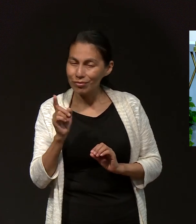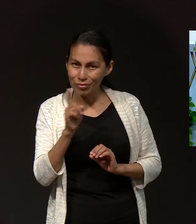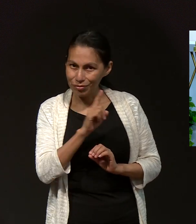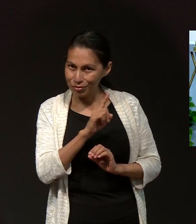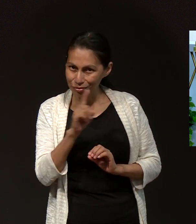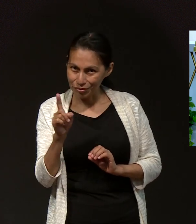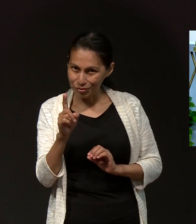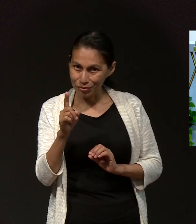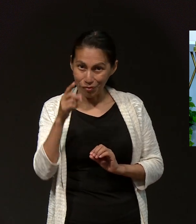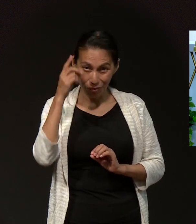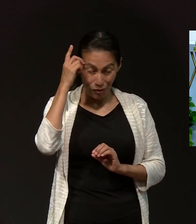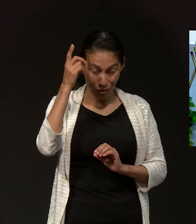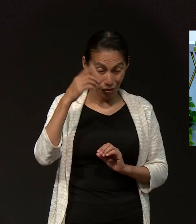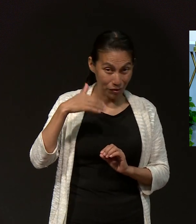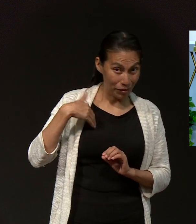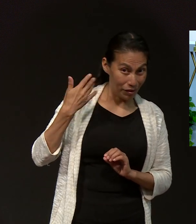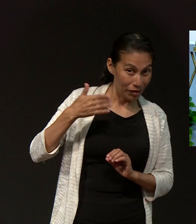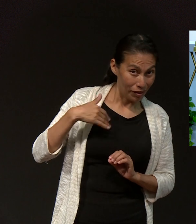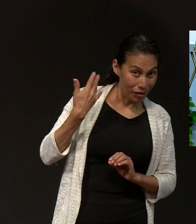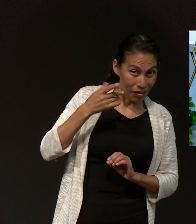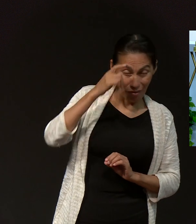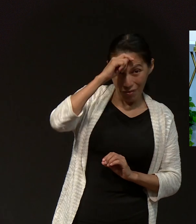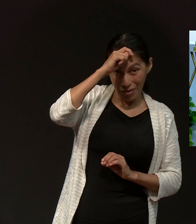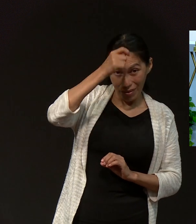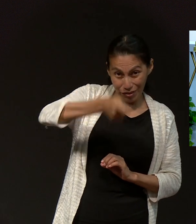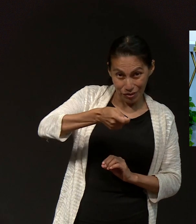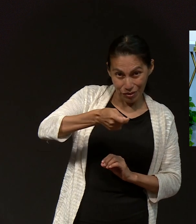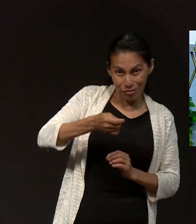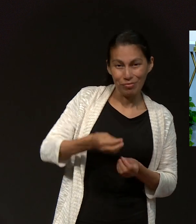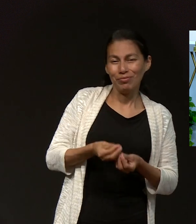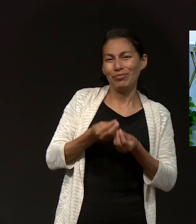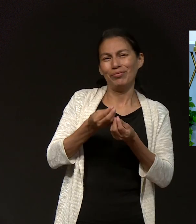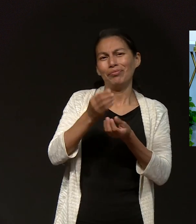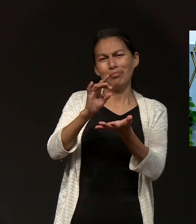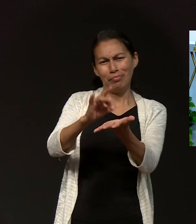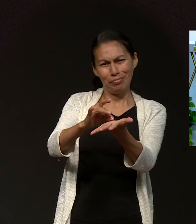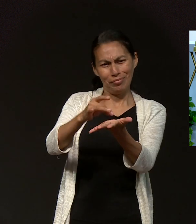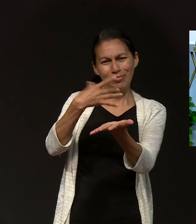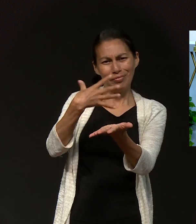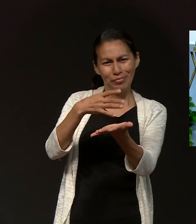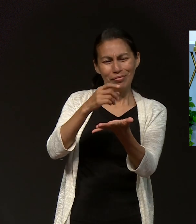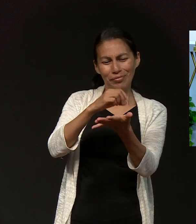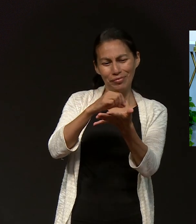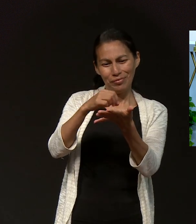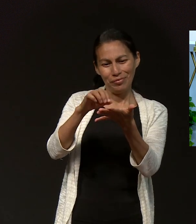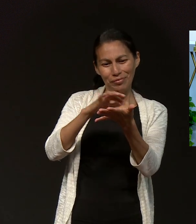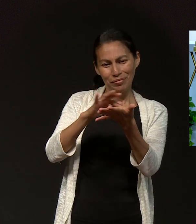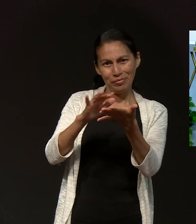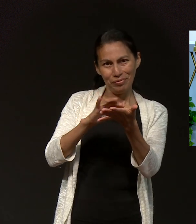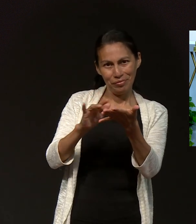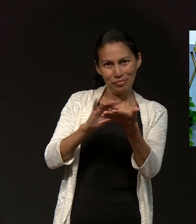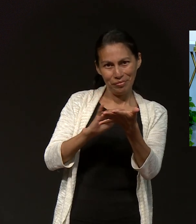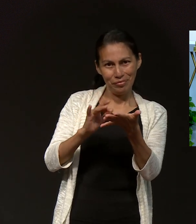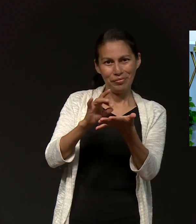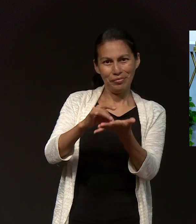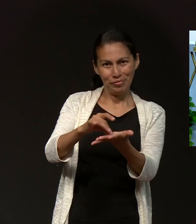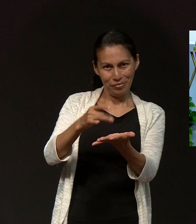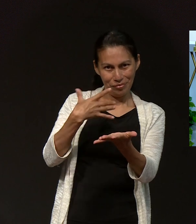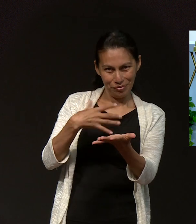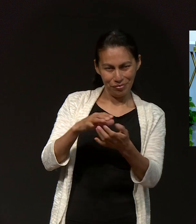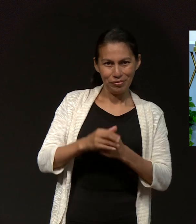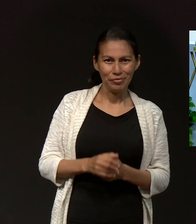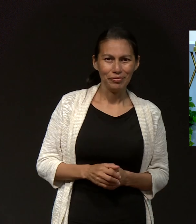que Dios ha hecho por ti. Y debemos expresar más agradecimiento, no solo a los demás, sino